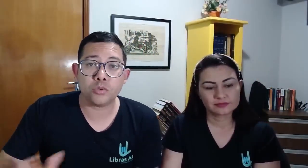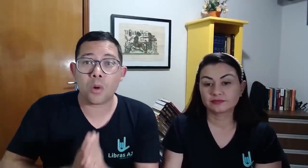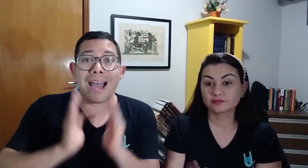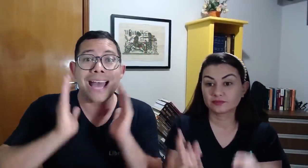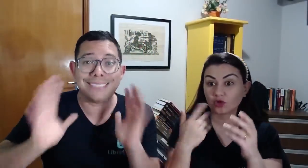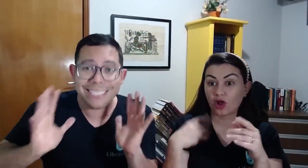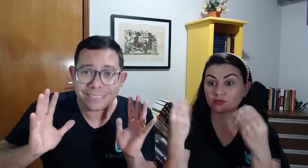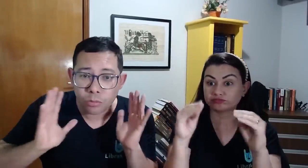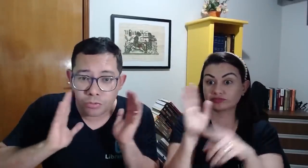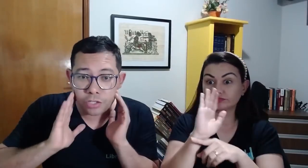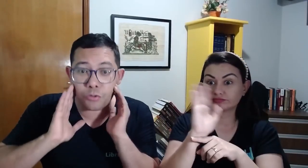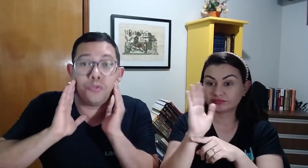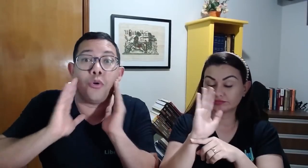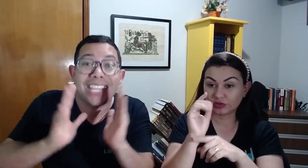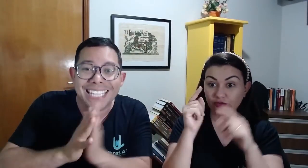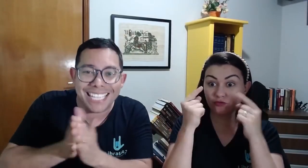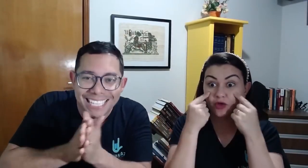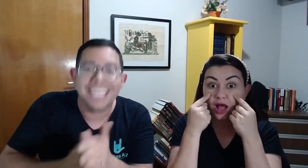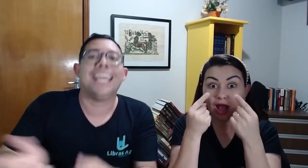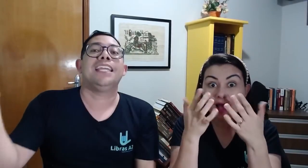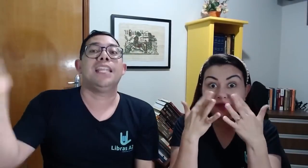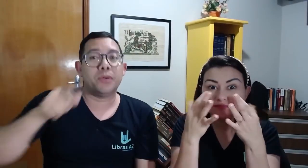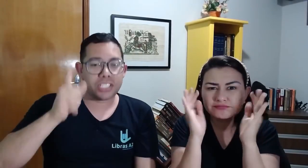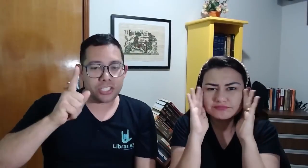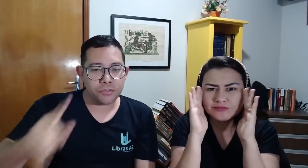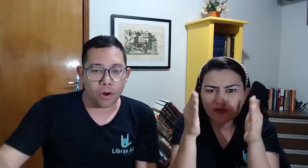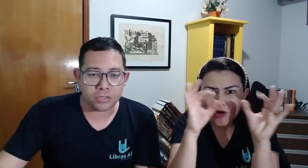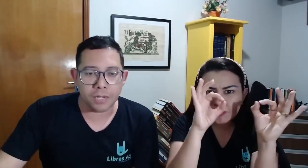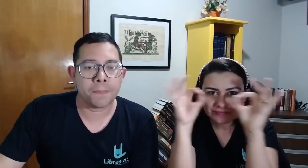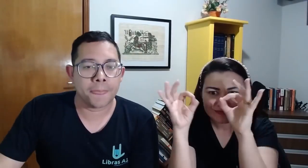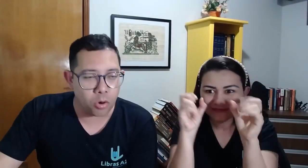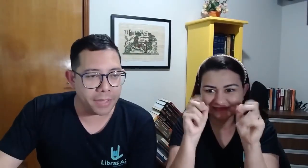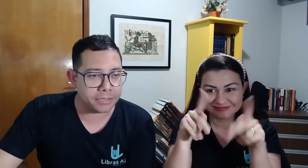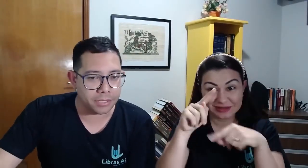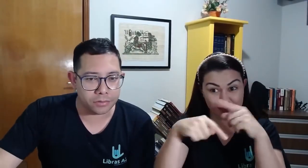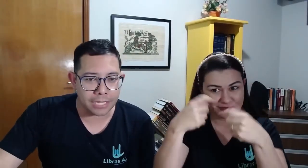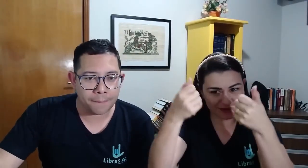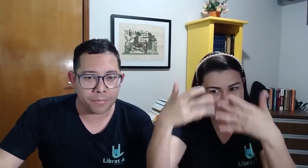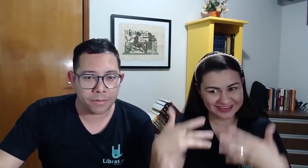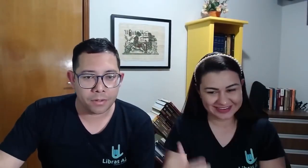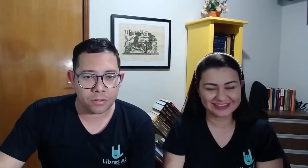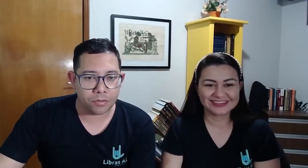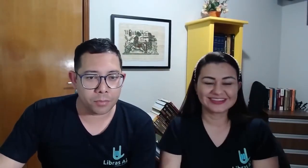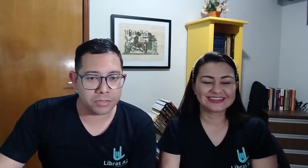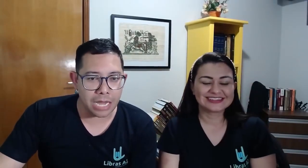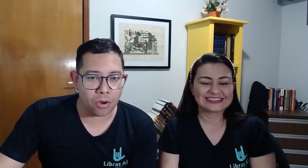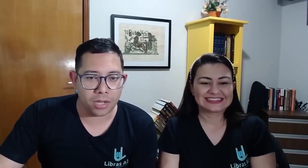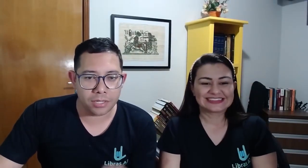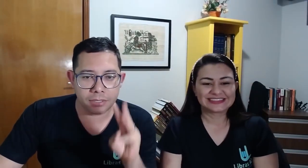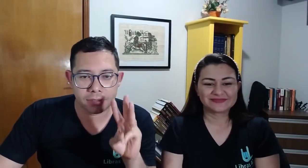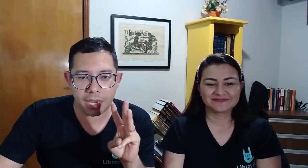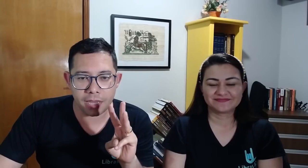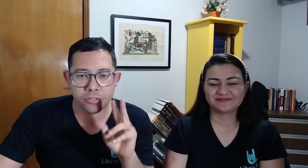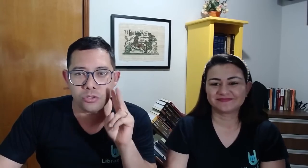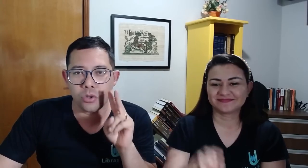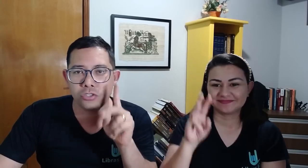pessoal. Assistam o vídeo, foque nele e depois a gente volta comentando, tá? Então vamos lá, ó. 3, 2,